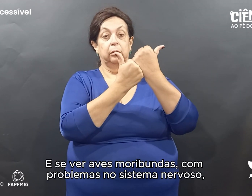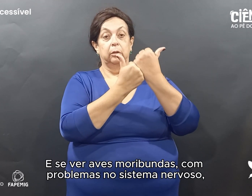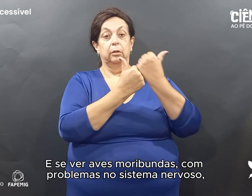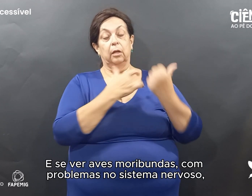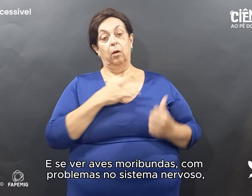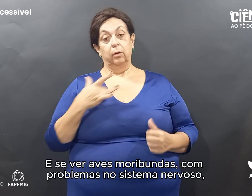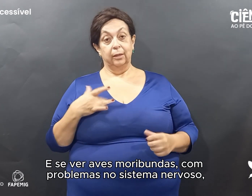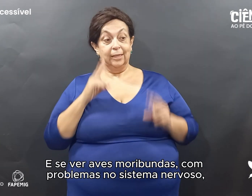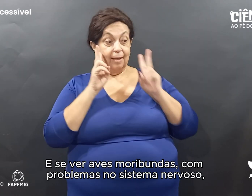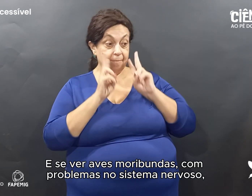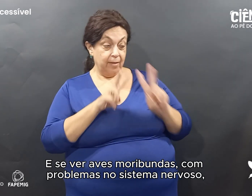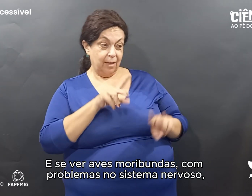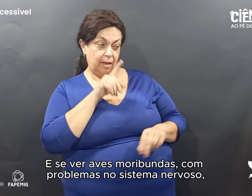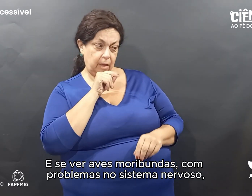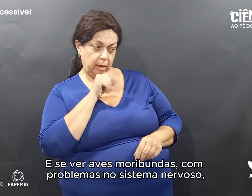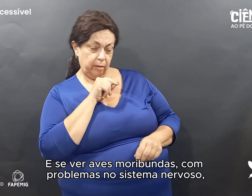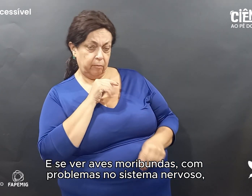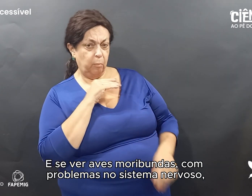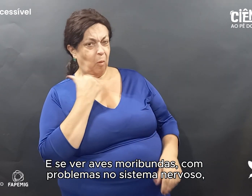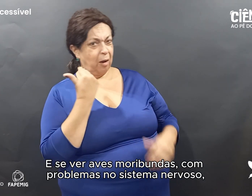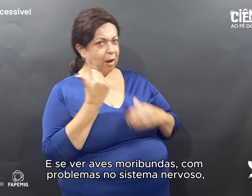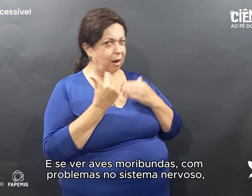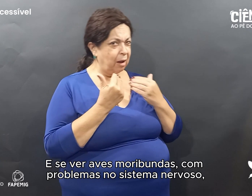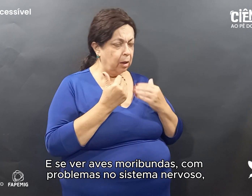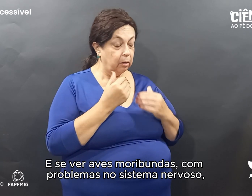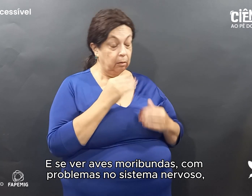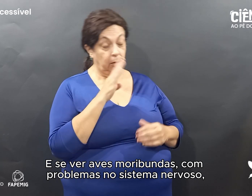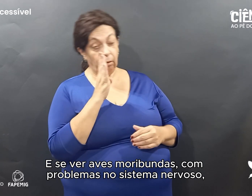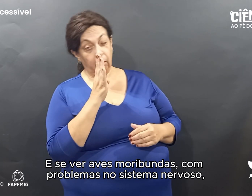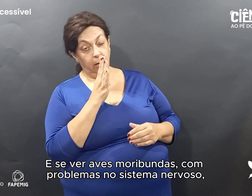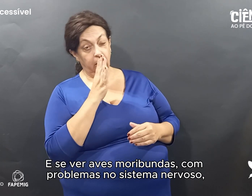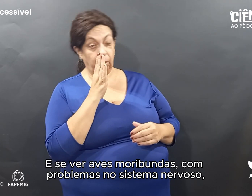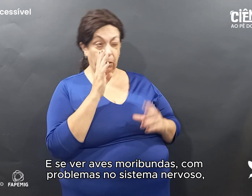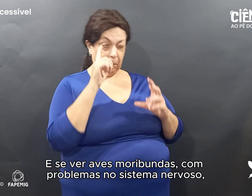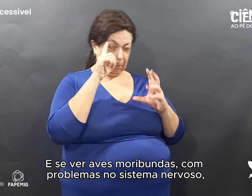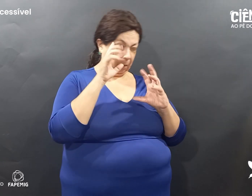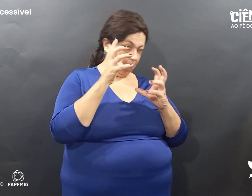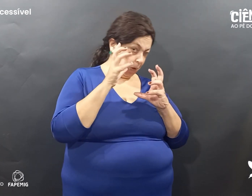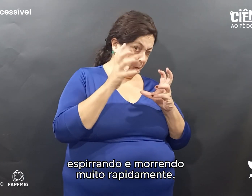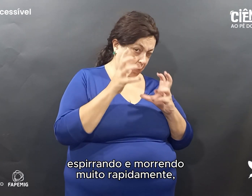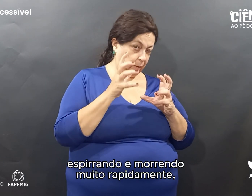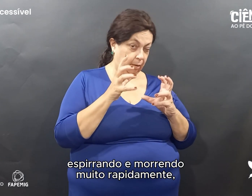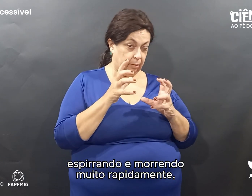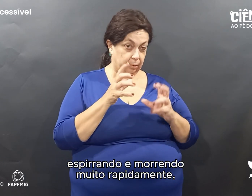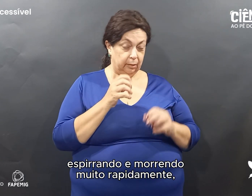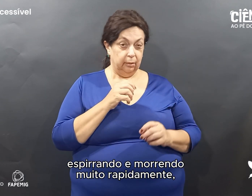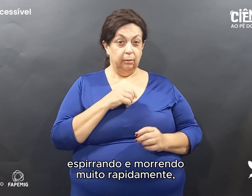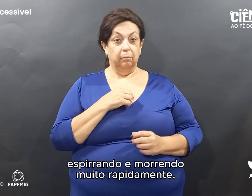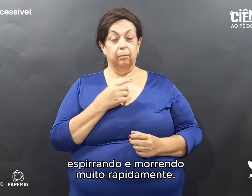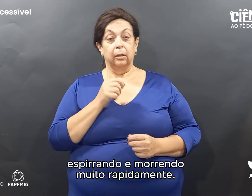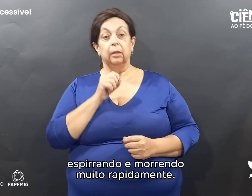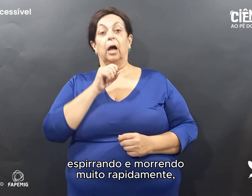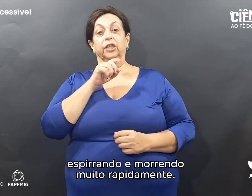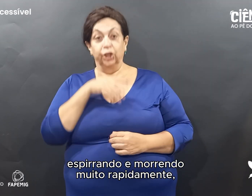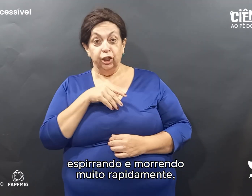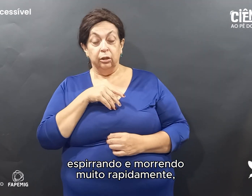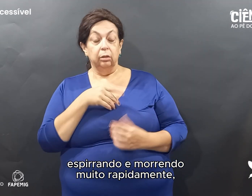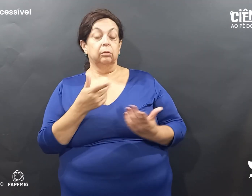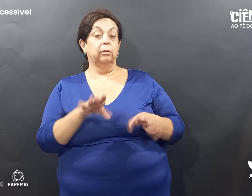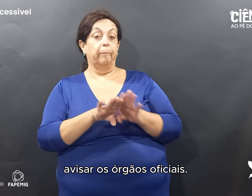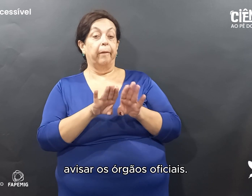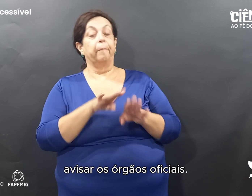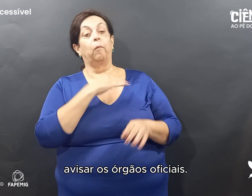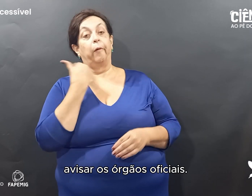E se vê aves moribundas, com problemas no sistema nervoso, espirrando e morrendo muito